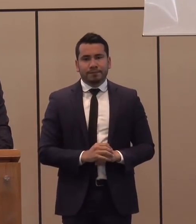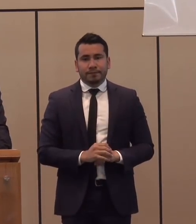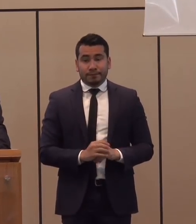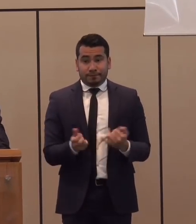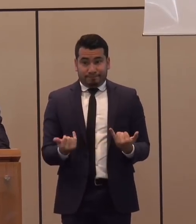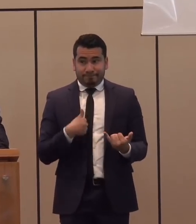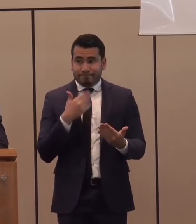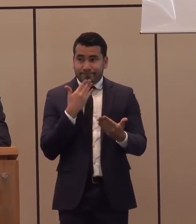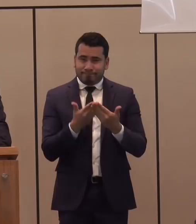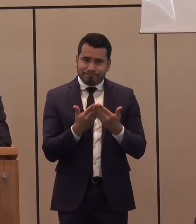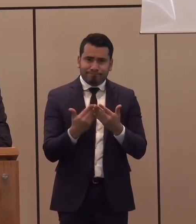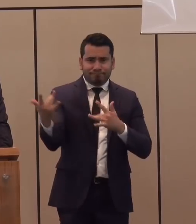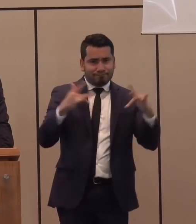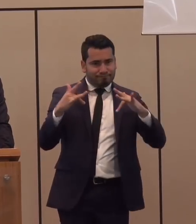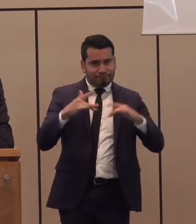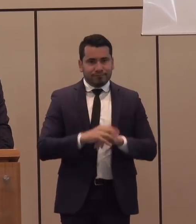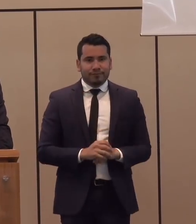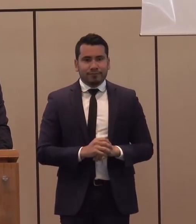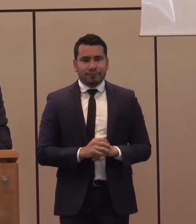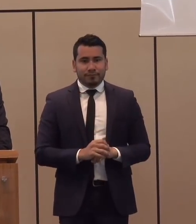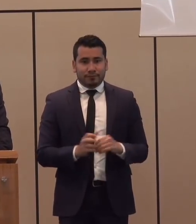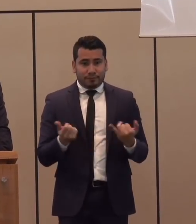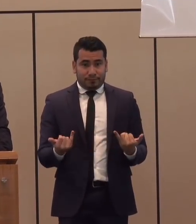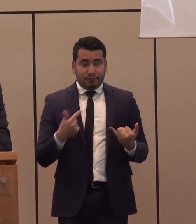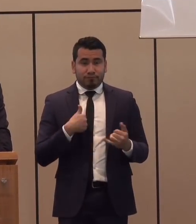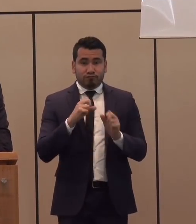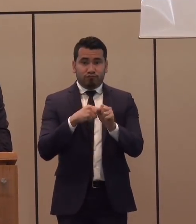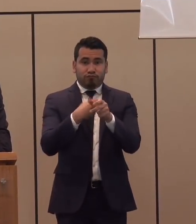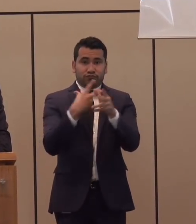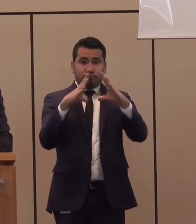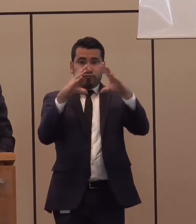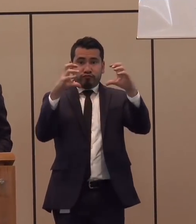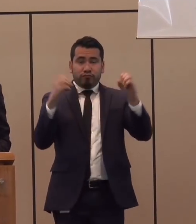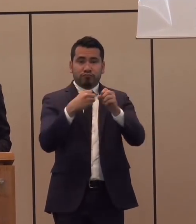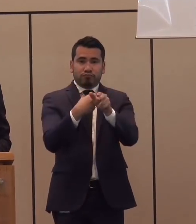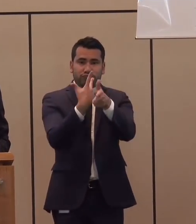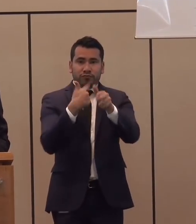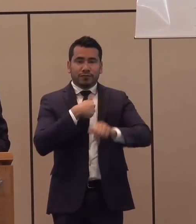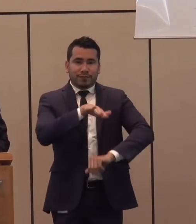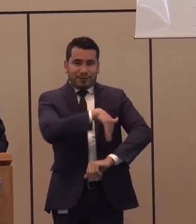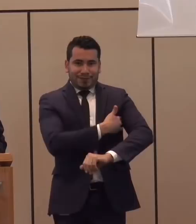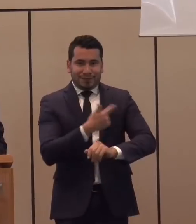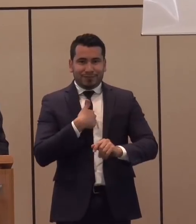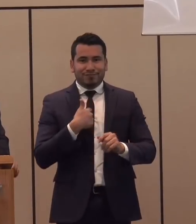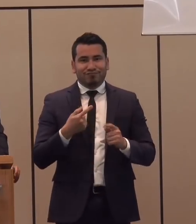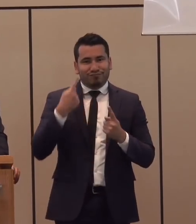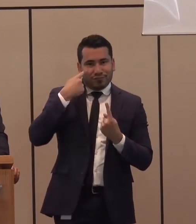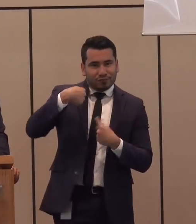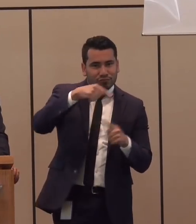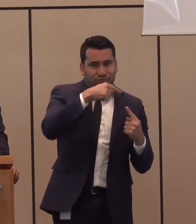eso agradecemos su presencia estamos en directo por streaming en la página web del ministerio de comercio industria y turismo